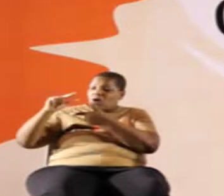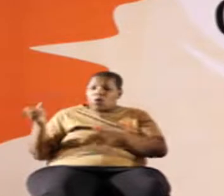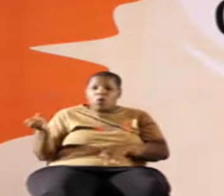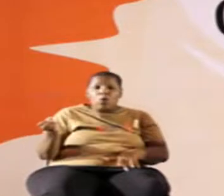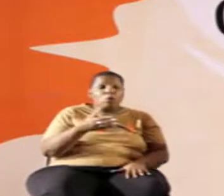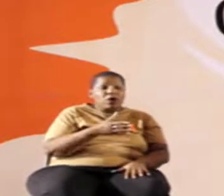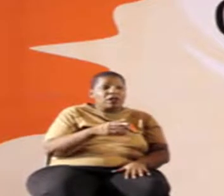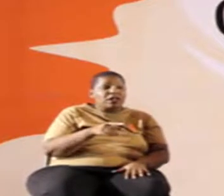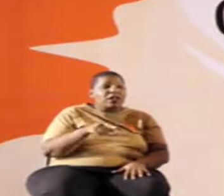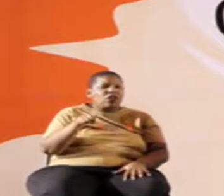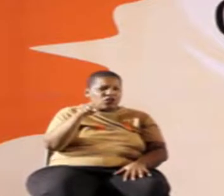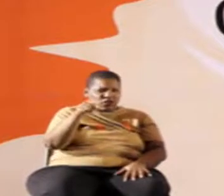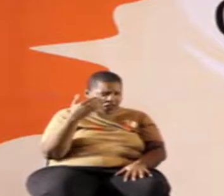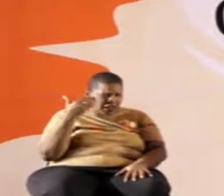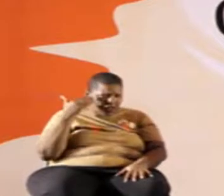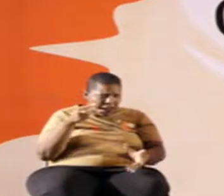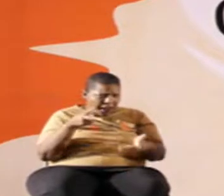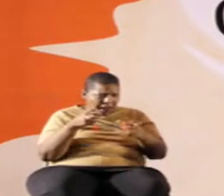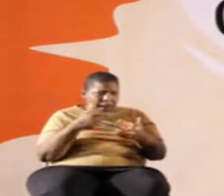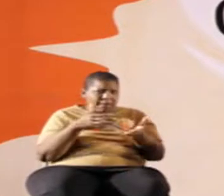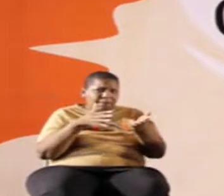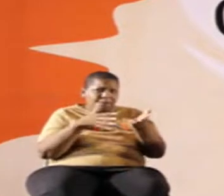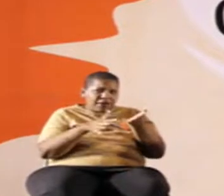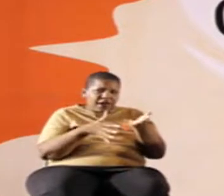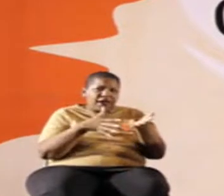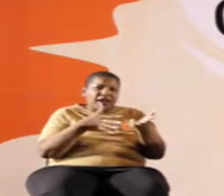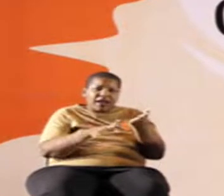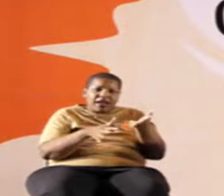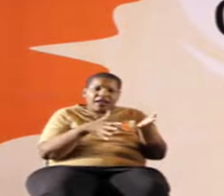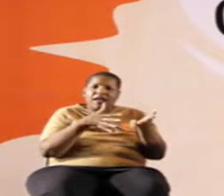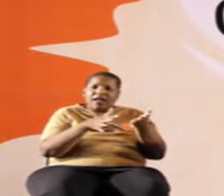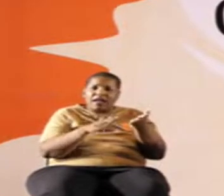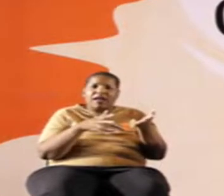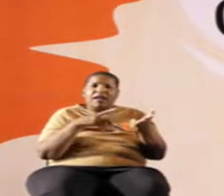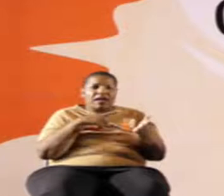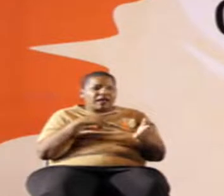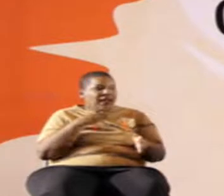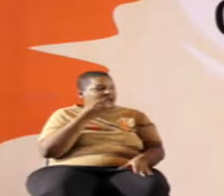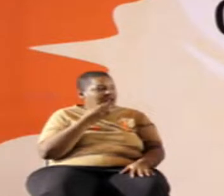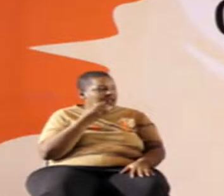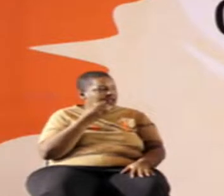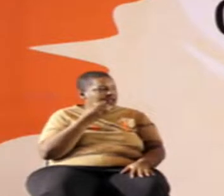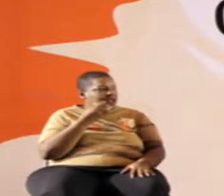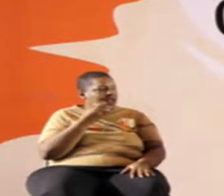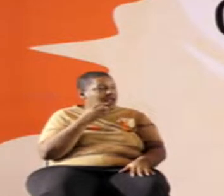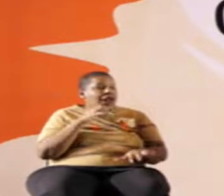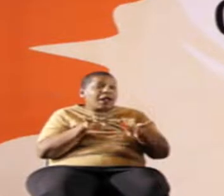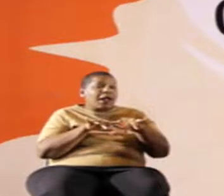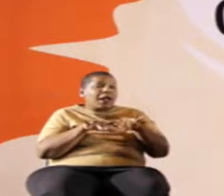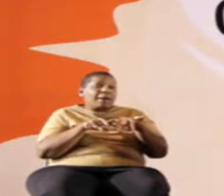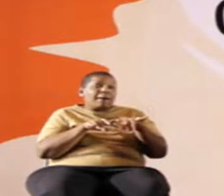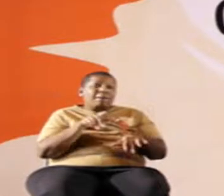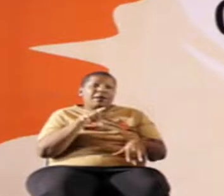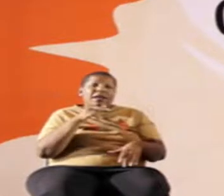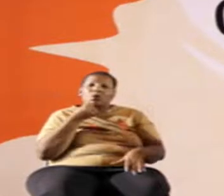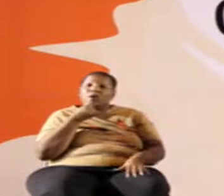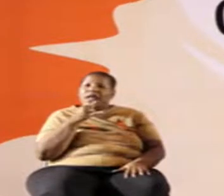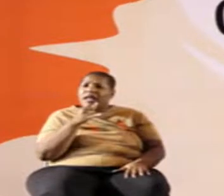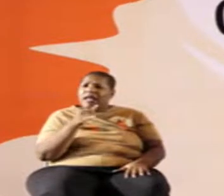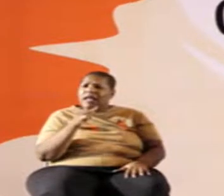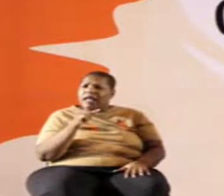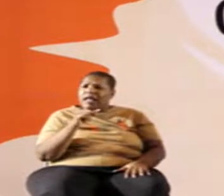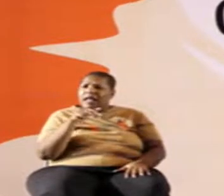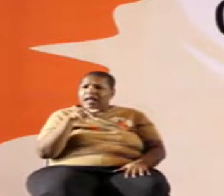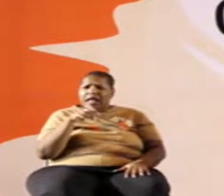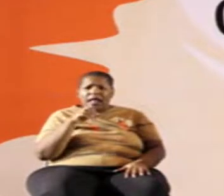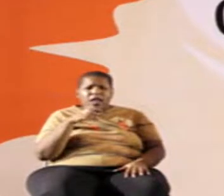moderno. Não sei se vocês repararam, o samba começa assim, dan, dan, dan, dan, dan, dan, piano elétrico. Gente, tradição, ela